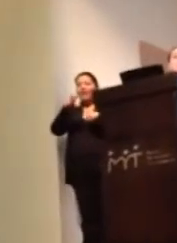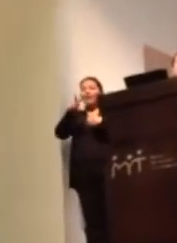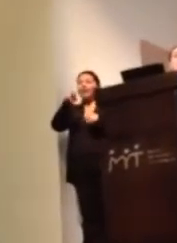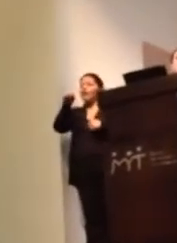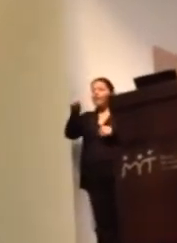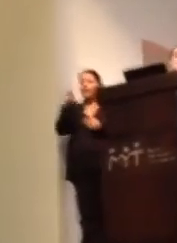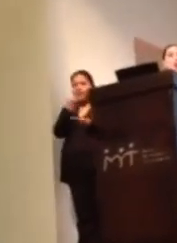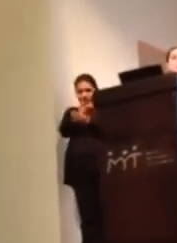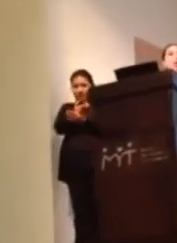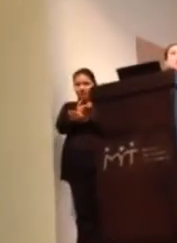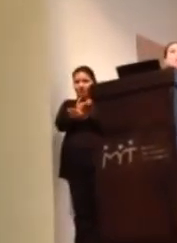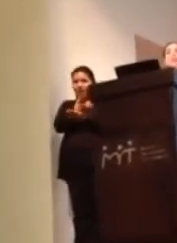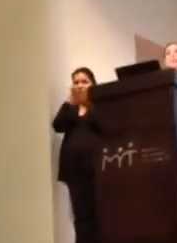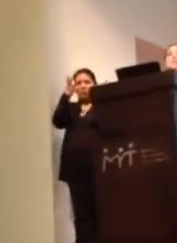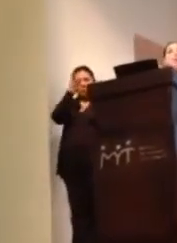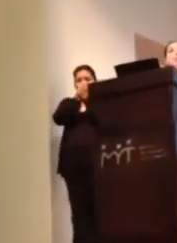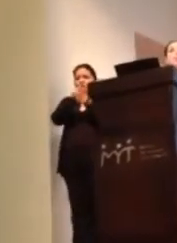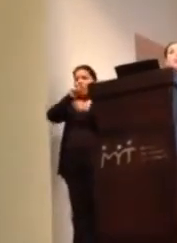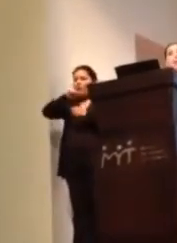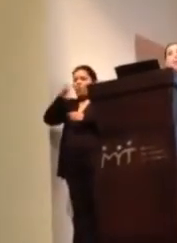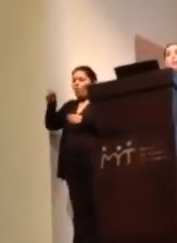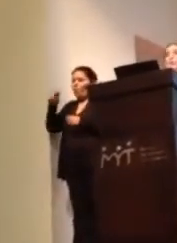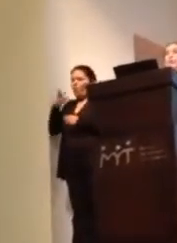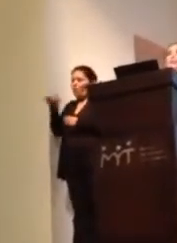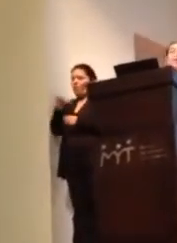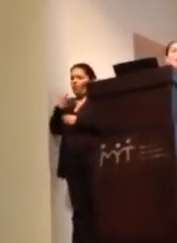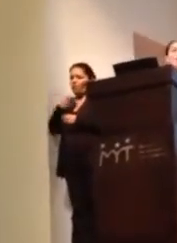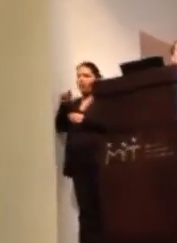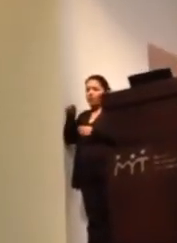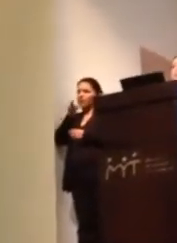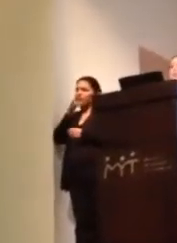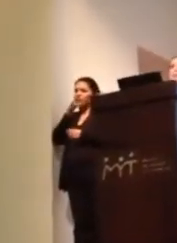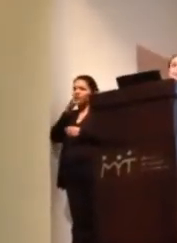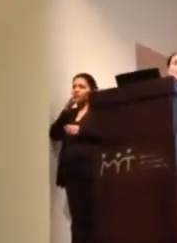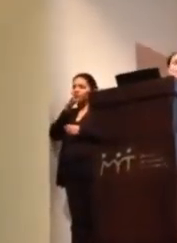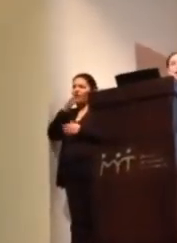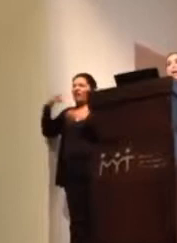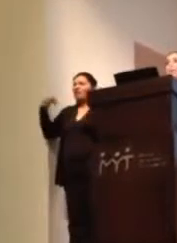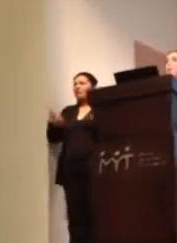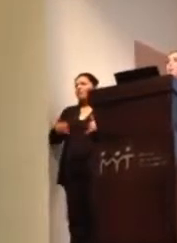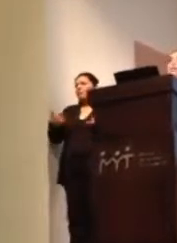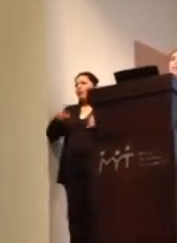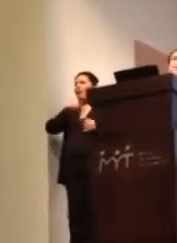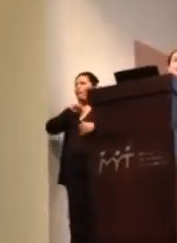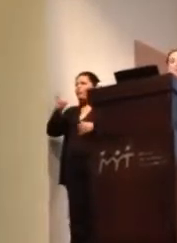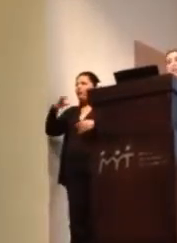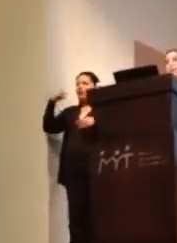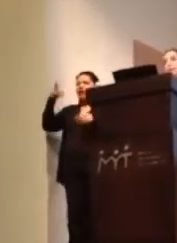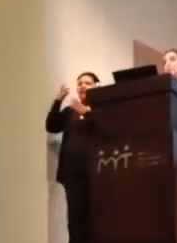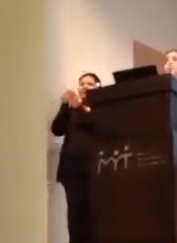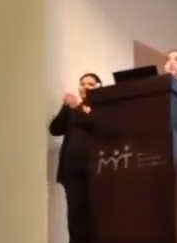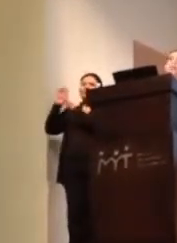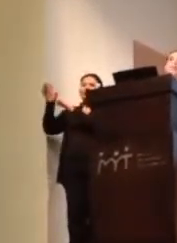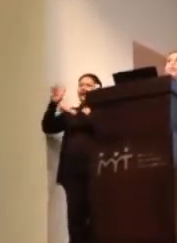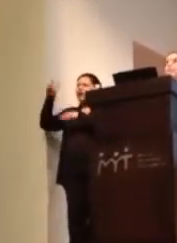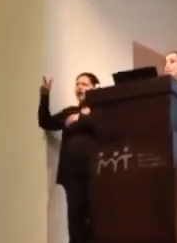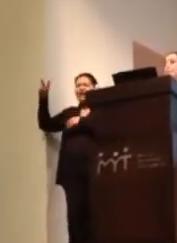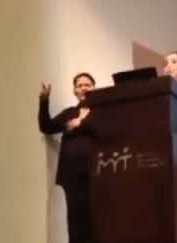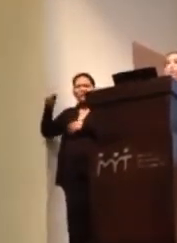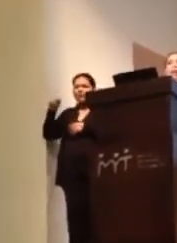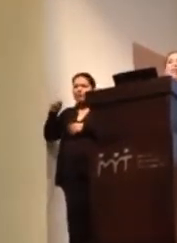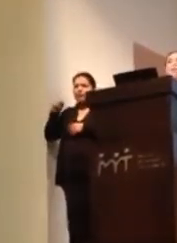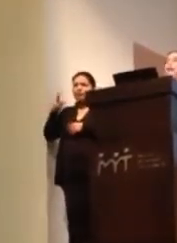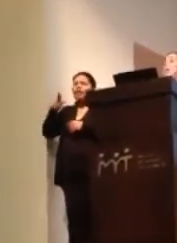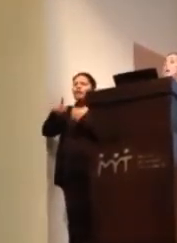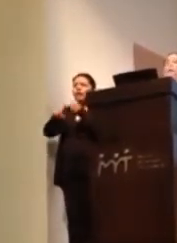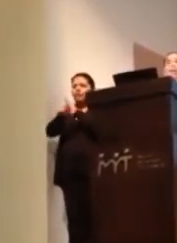un niño con TDAH. Y no es que se porte mal, no es que sea rebelde, no es que sea malo, no es que te quiera hacer la vida imposible, no es que sea